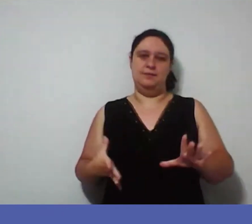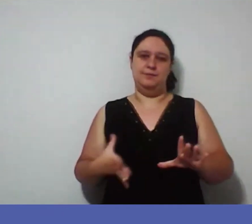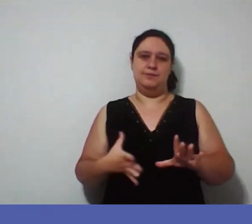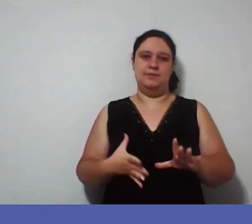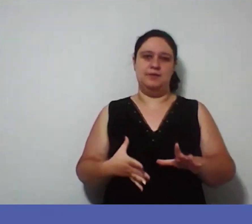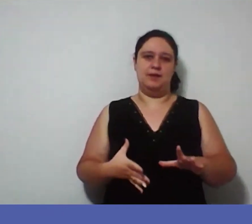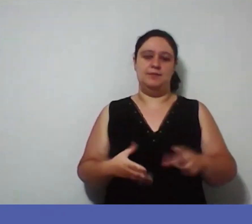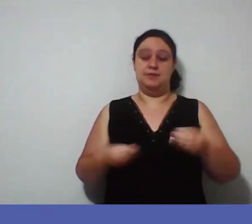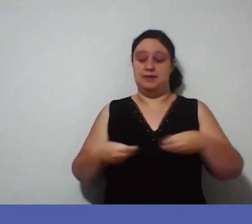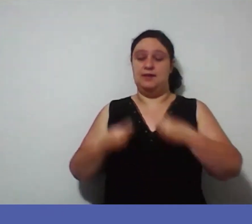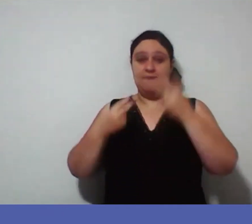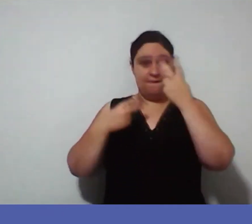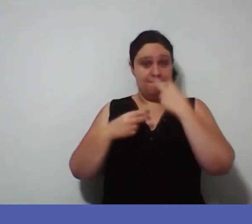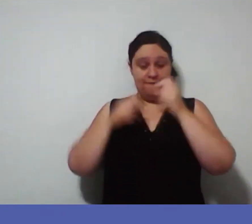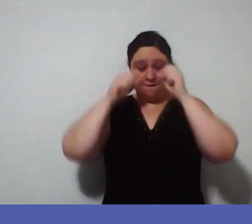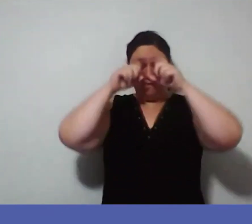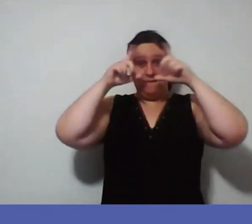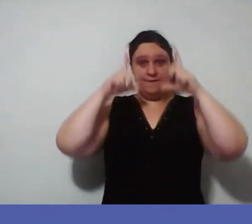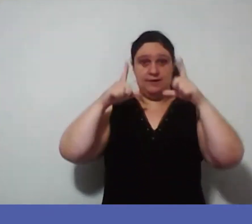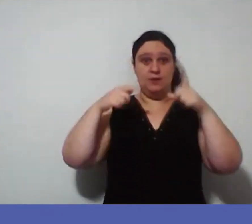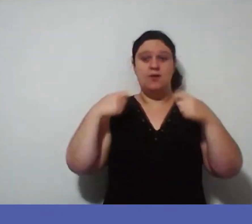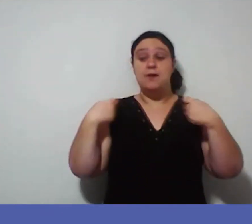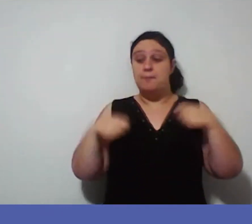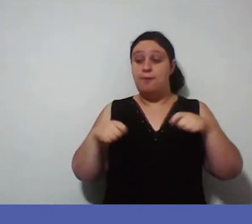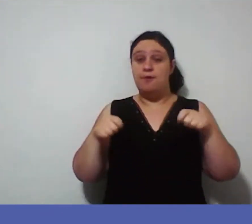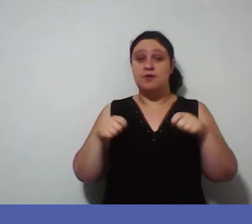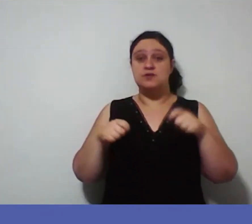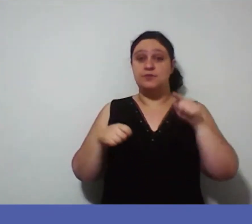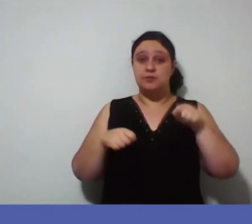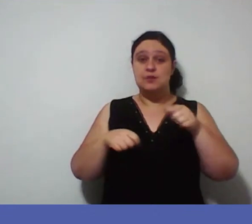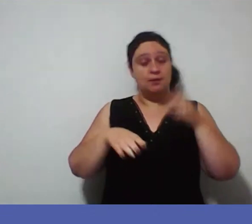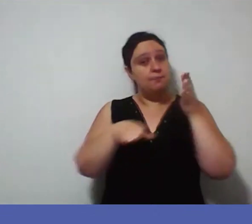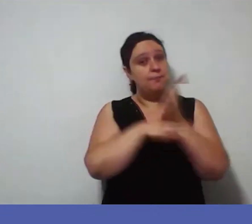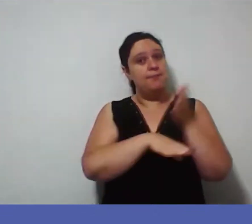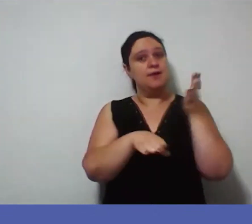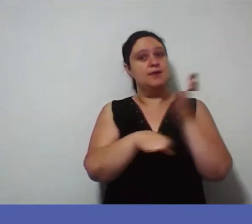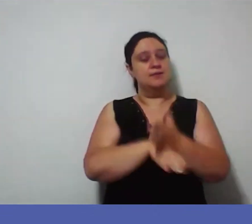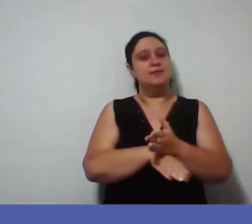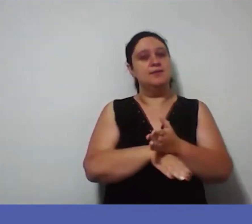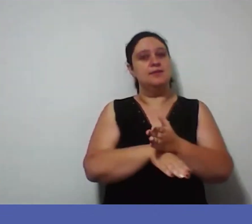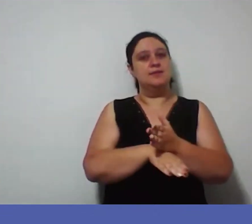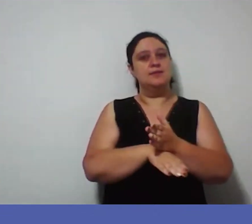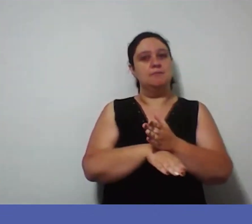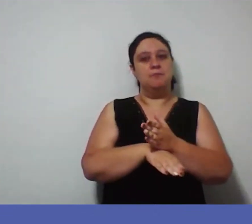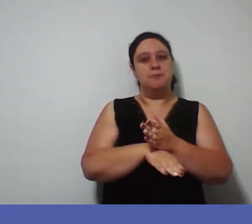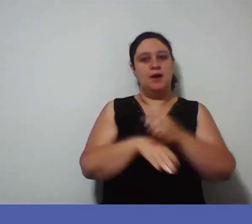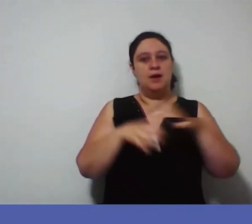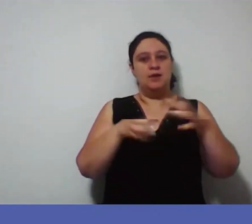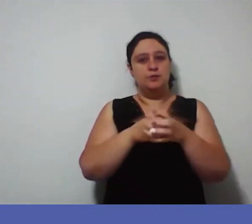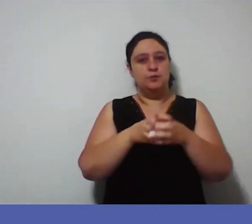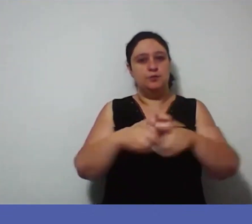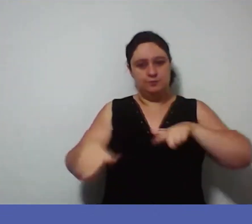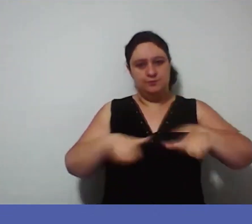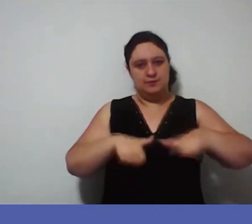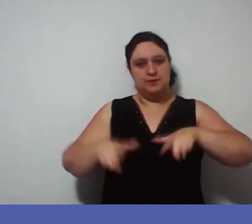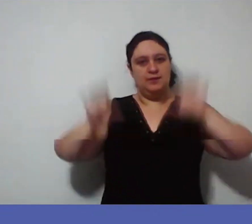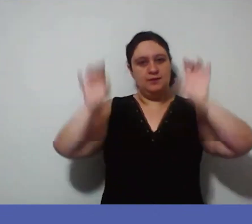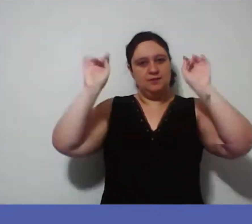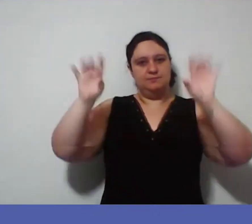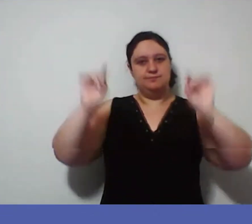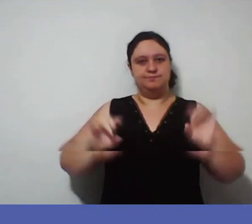pode fazer você participar ainda desse grupo de trabalhadores especiais.